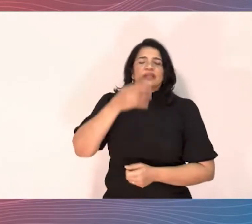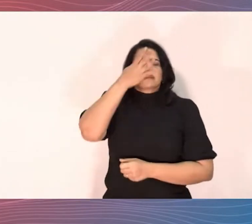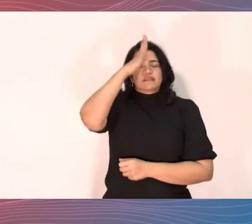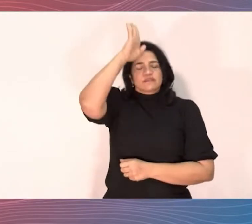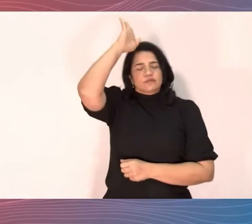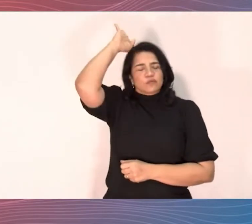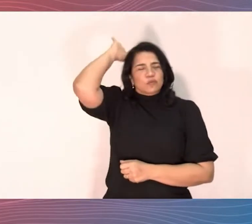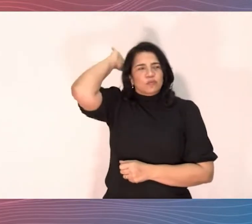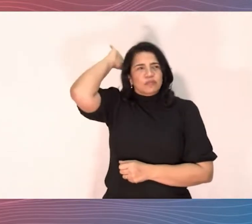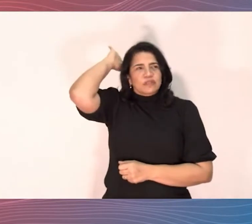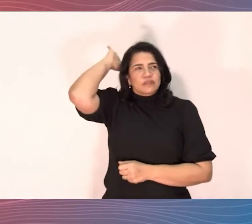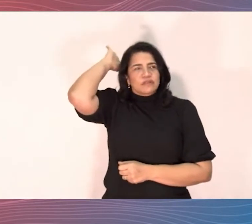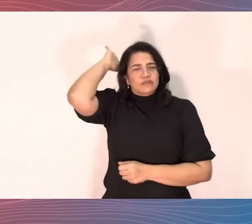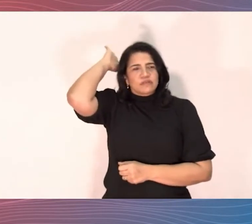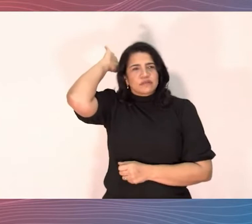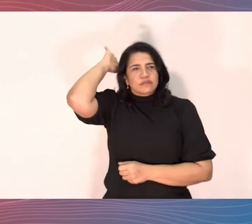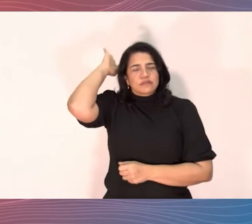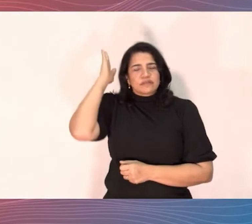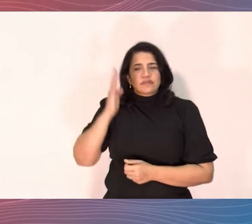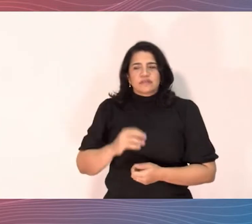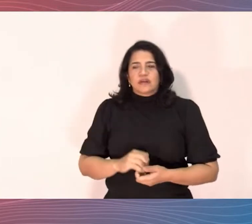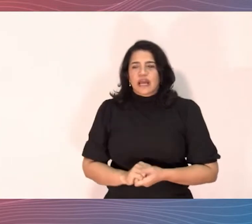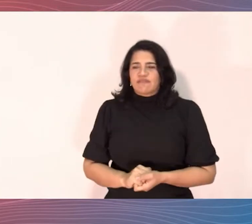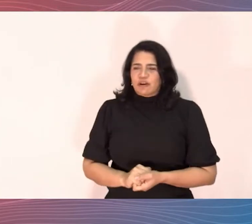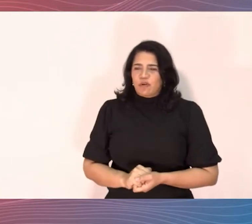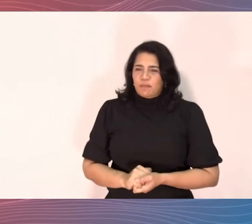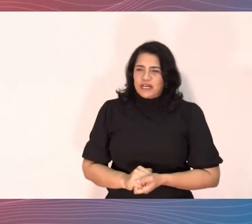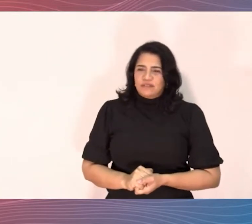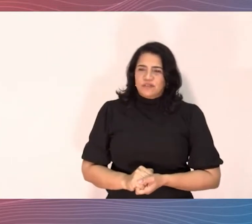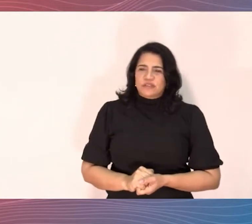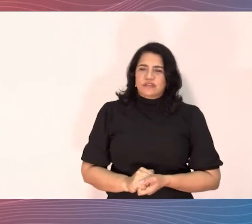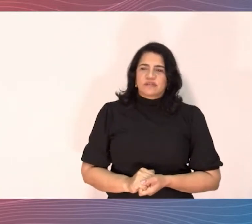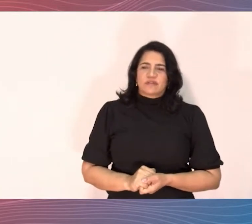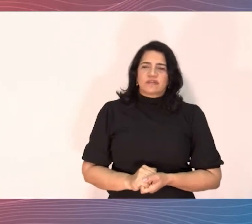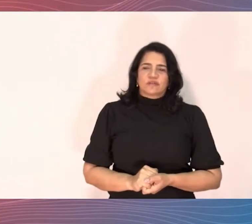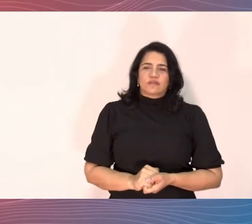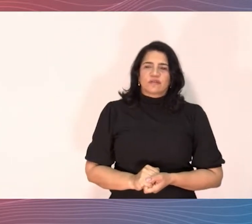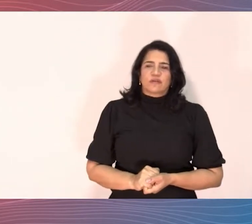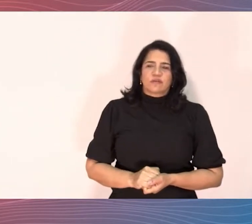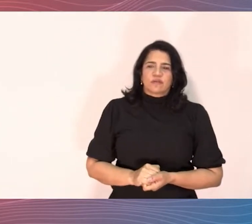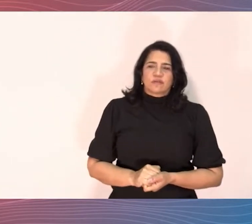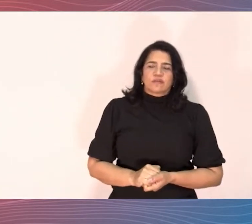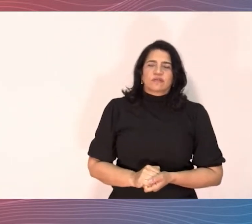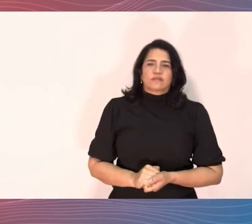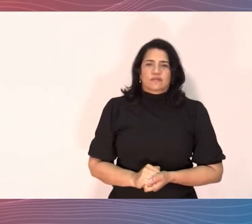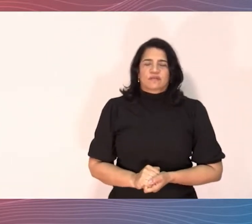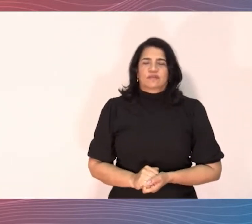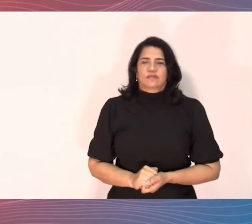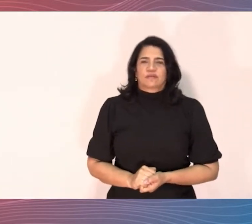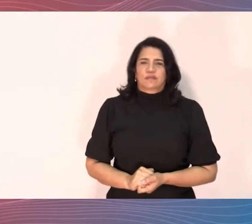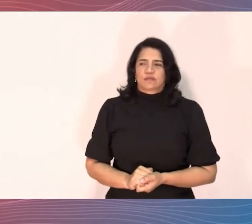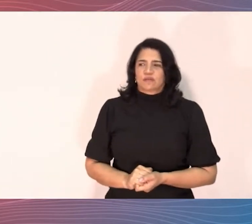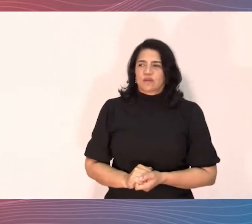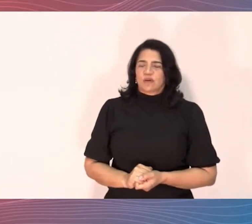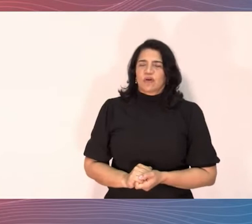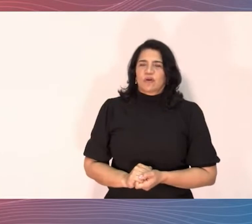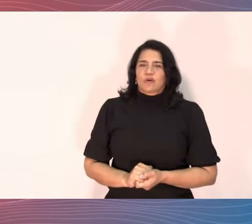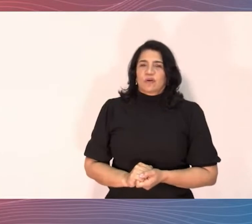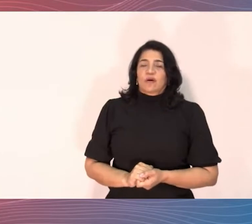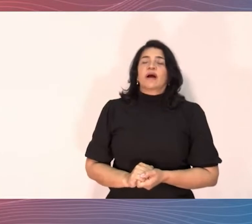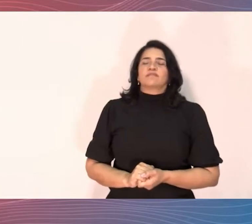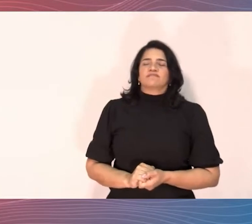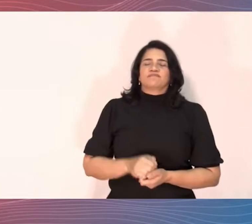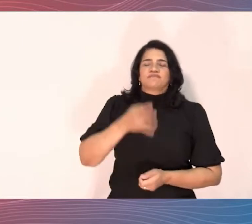Qual é o objetivo? De nos regenerar, nos dar sua vida. Hein?